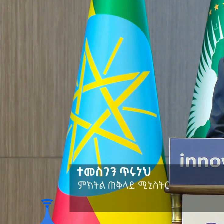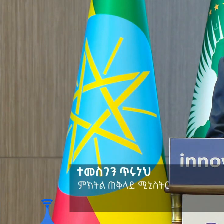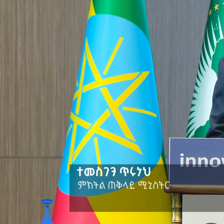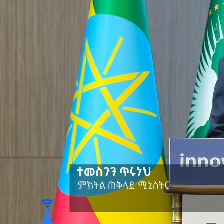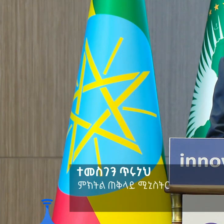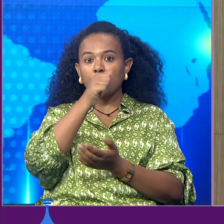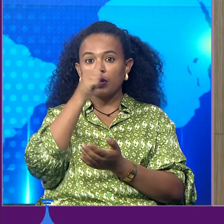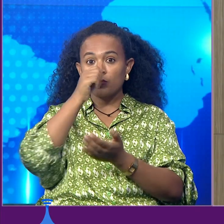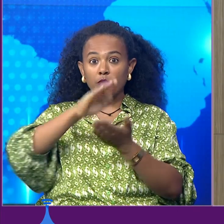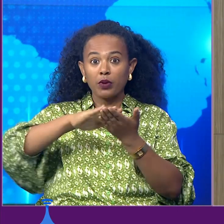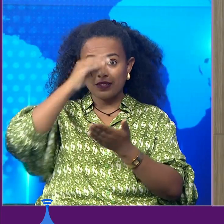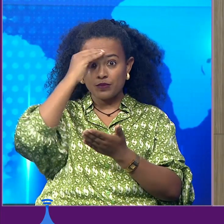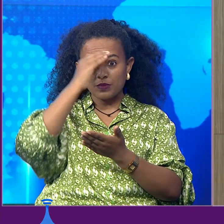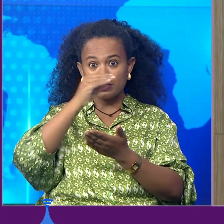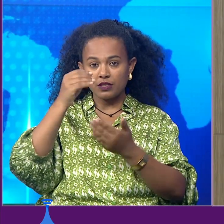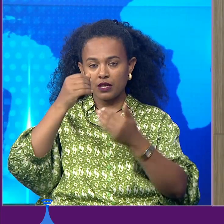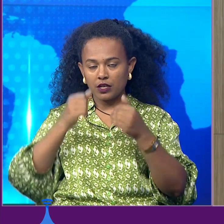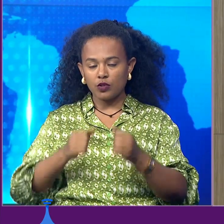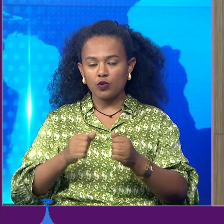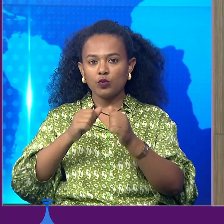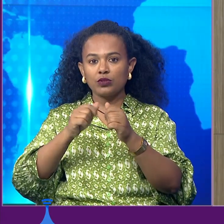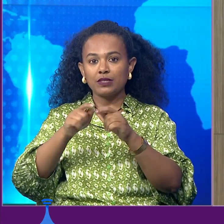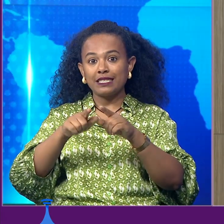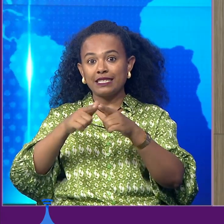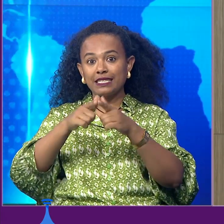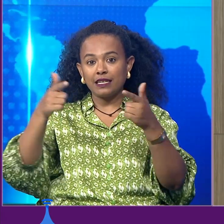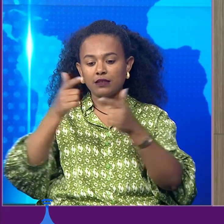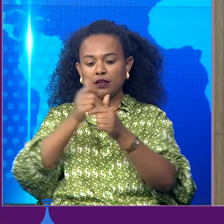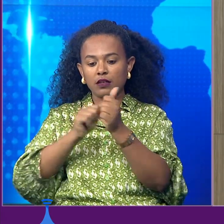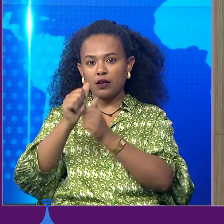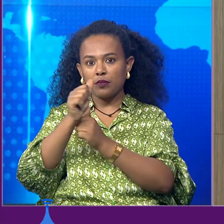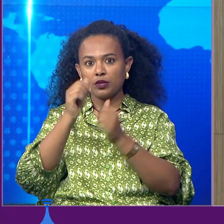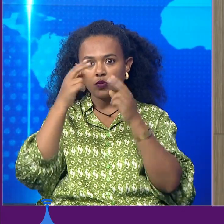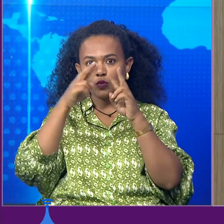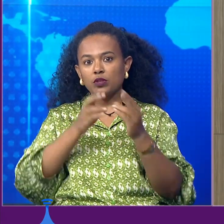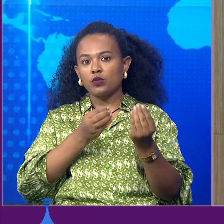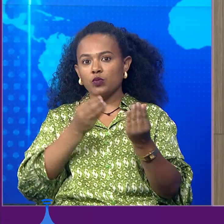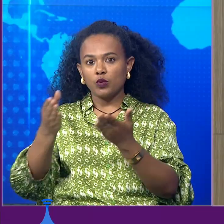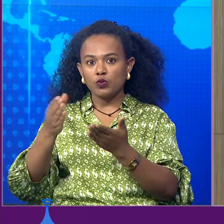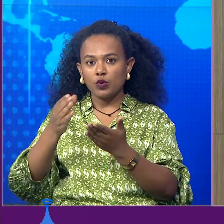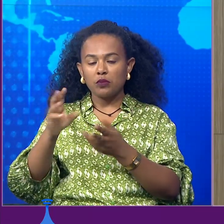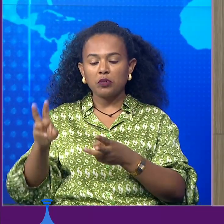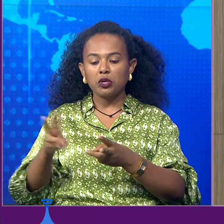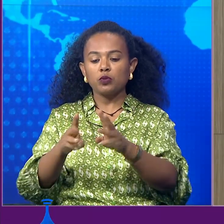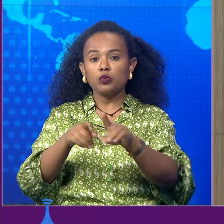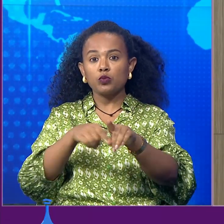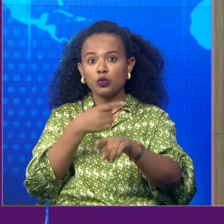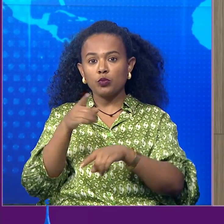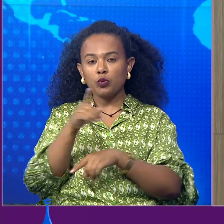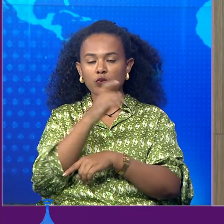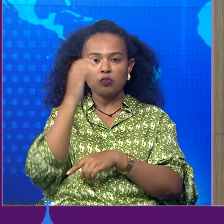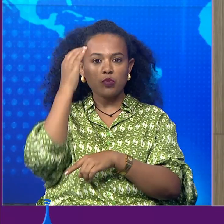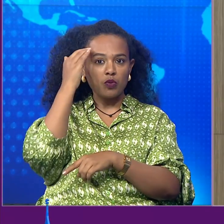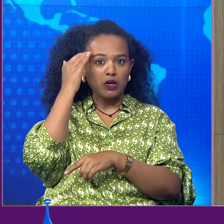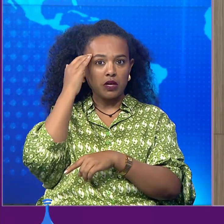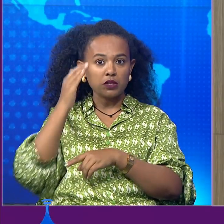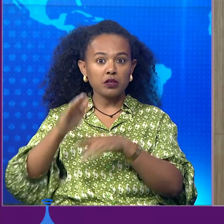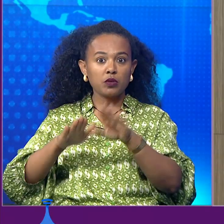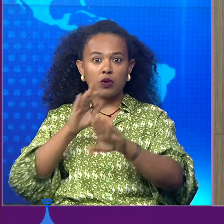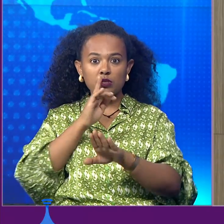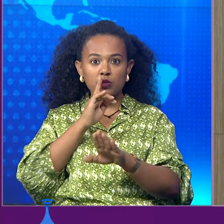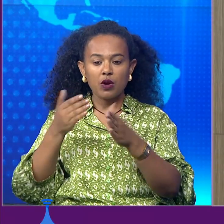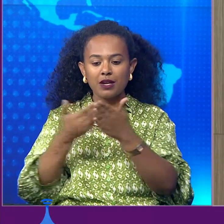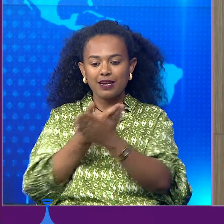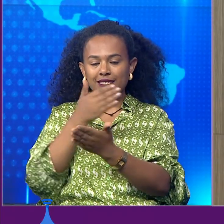በኢትዮጵያ ትምህርትና የክህሎት ልቀት ቀዳሚ ትኩረት ተሰጥቷቸዋል። መንገዱ ሩቅ እንደሆነ ብናውቅም በእውቀት እየተጓዝን ያለ ነው። አዳዲስ ትምህርት